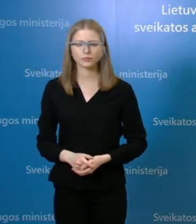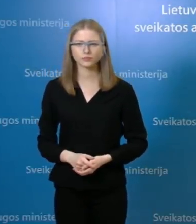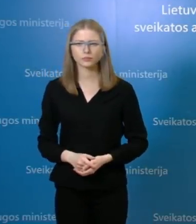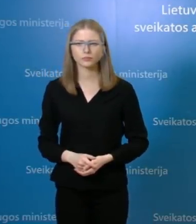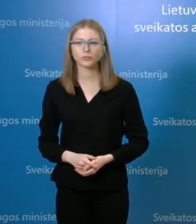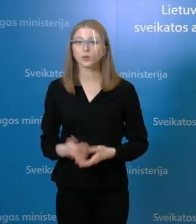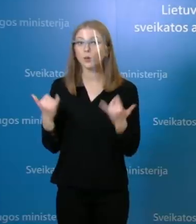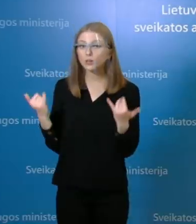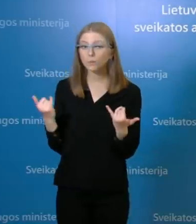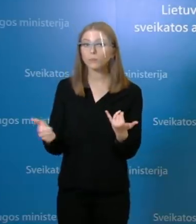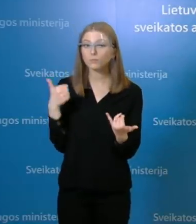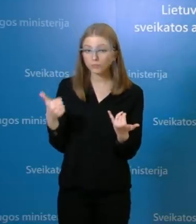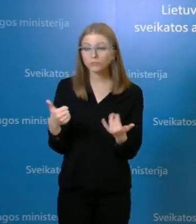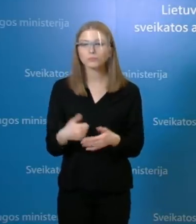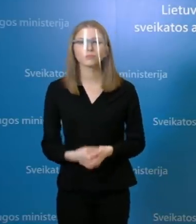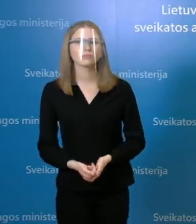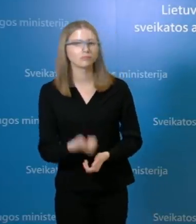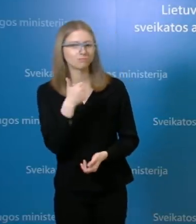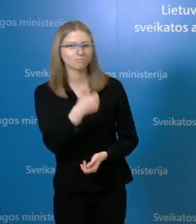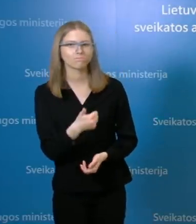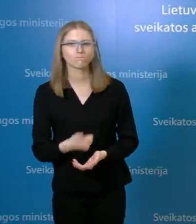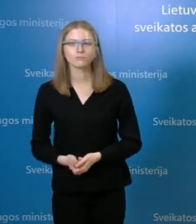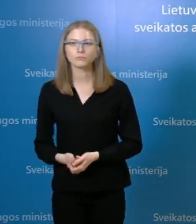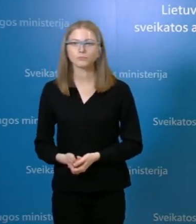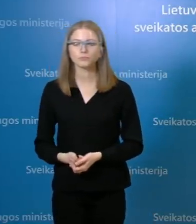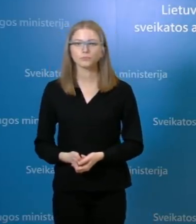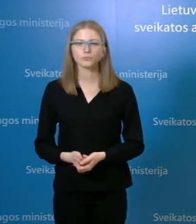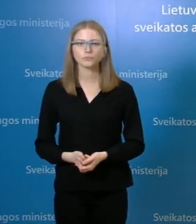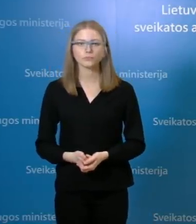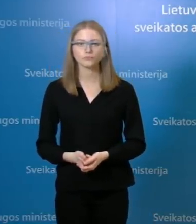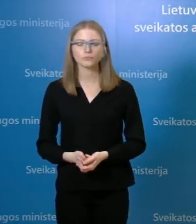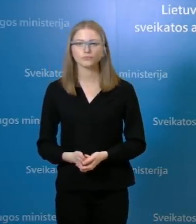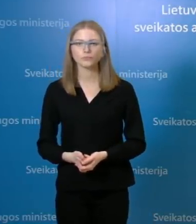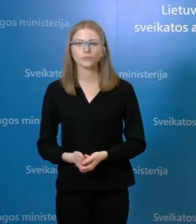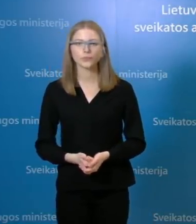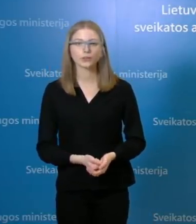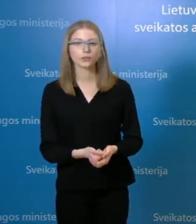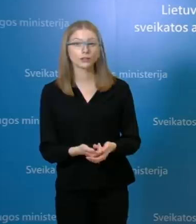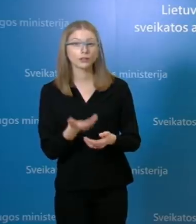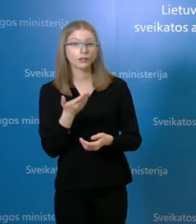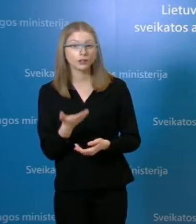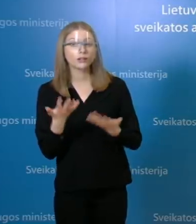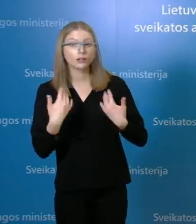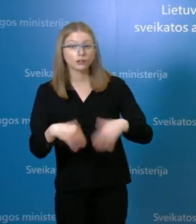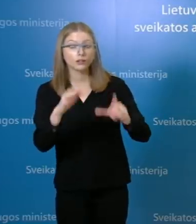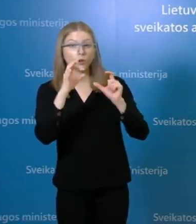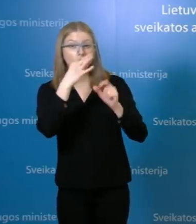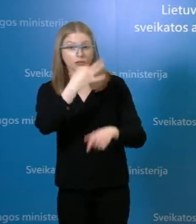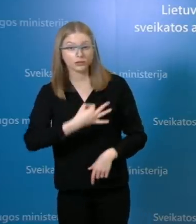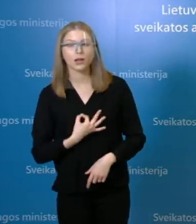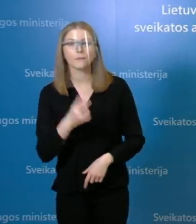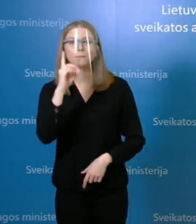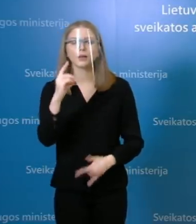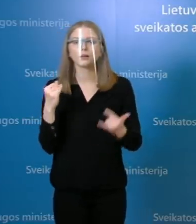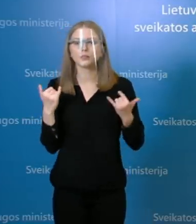O dabar kaip? Puikiai. Taip, aš tik tai jau jūs minėjot, bet norėčiau patikslinti, tai šiai dienai, kiek buvo